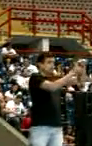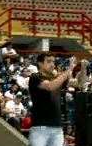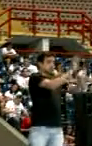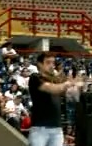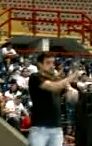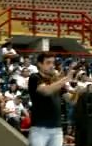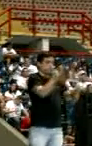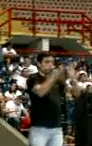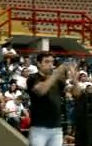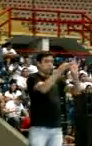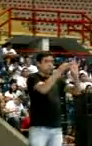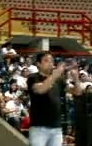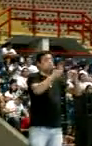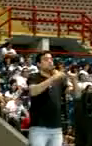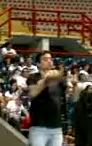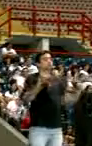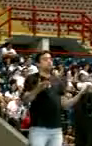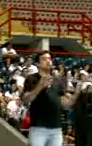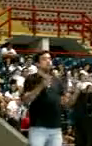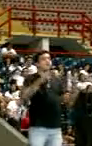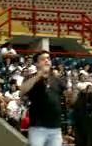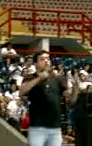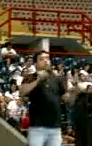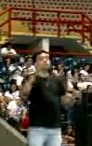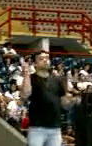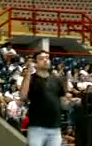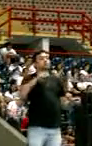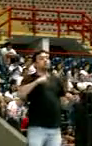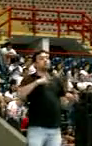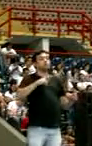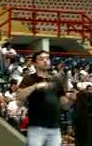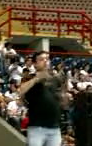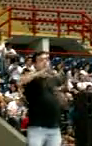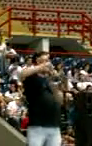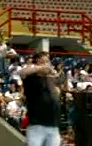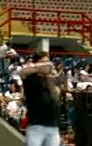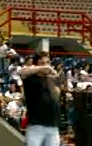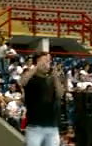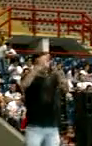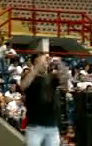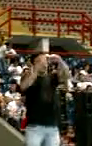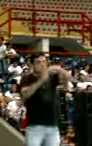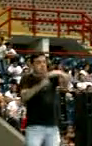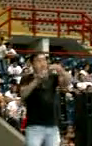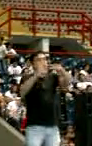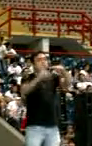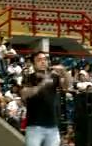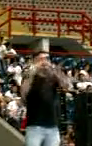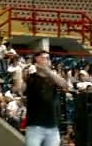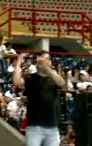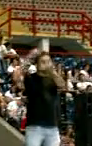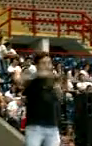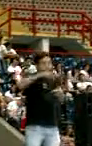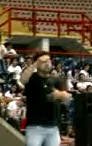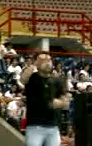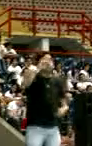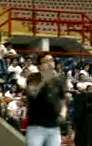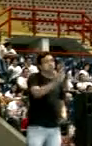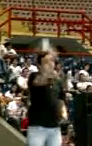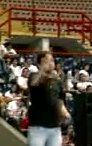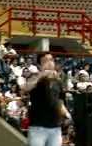quê? Aonde fica, melhor, ficava a sede da Igreja Católica Ortodoxa? No